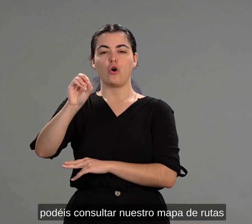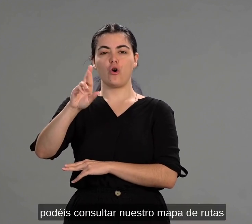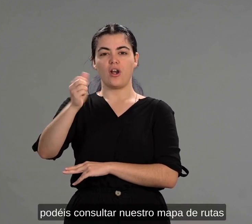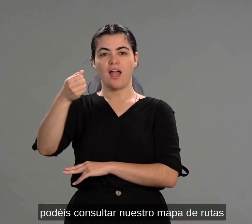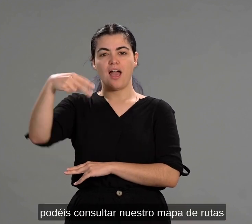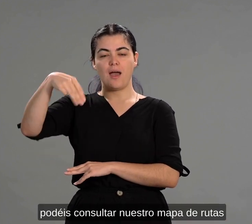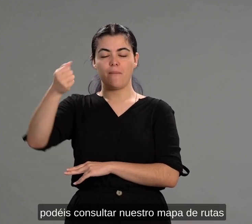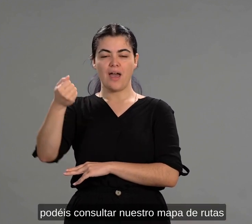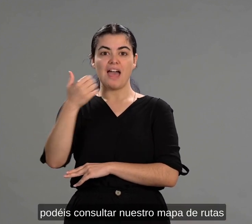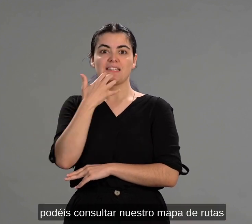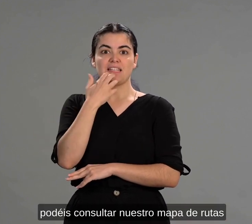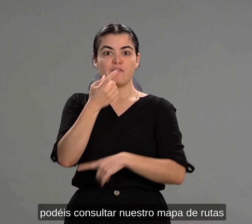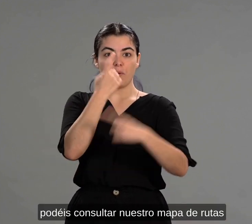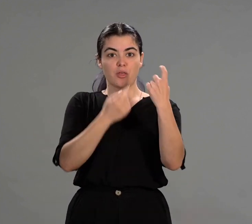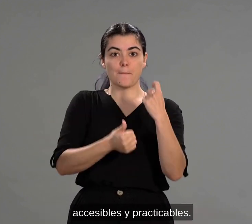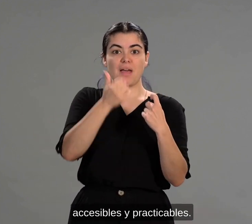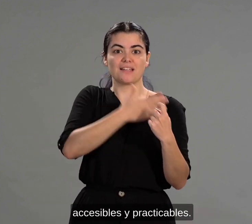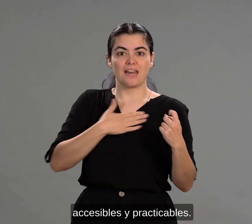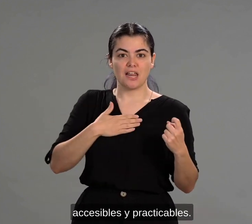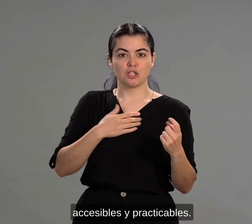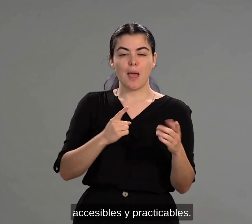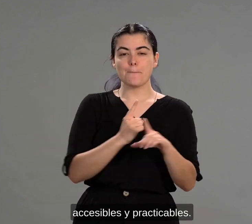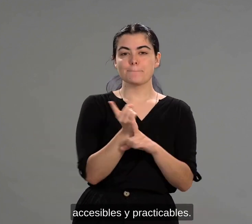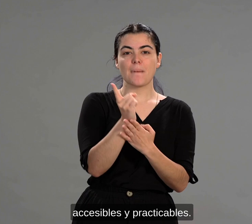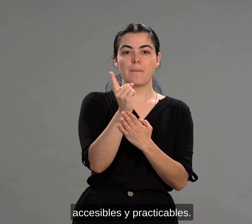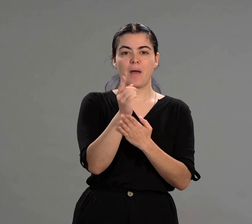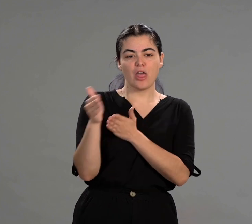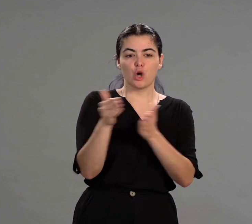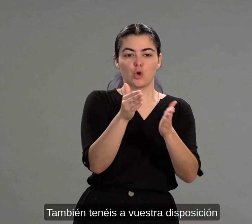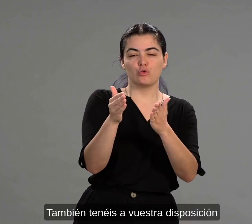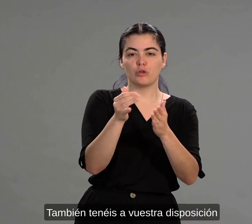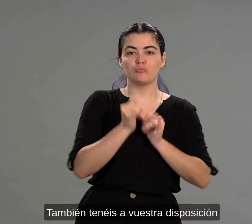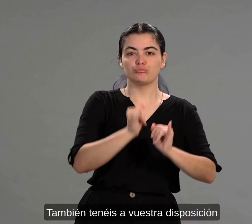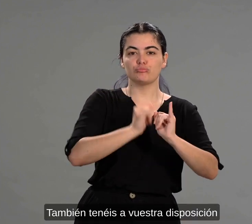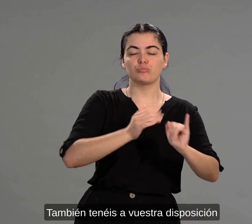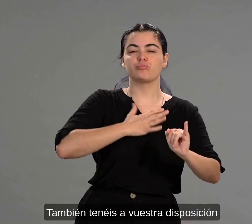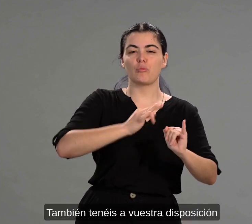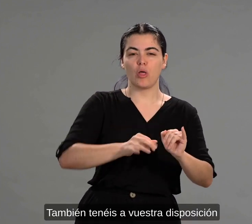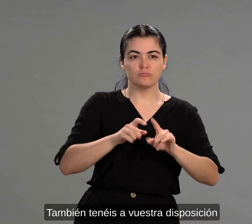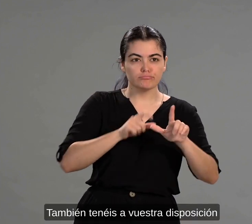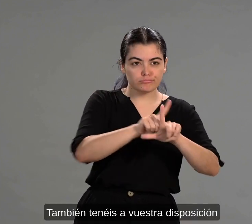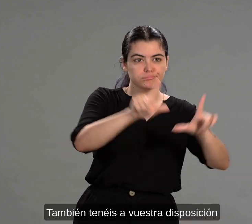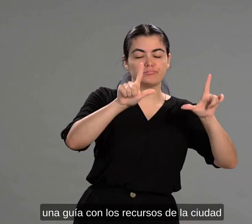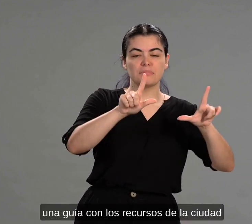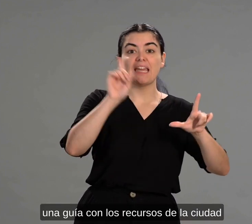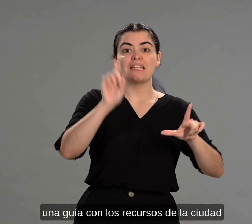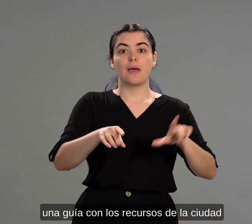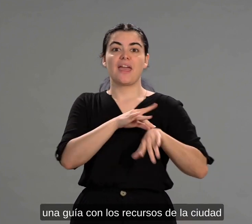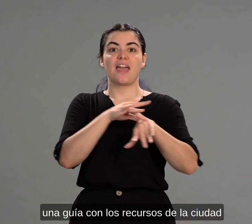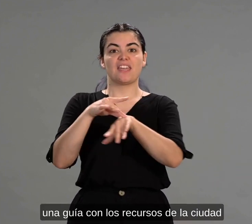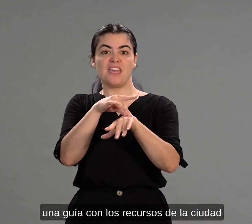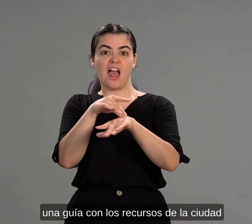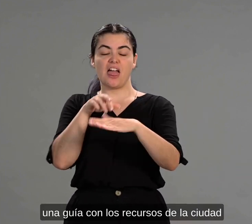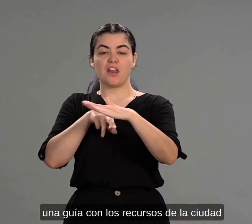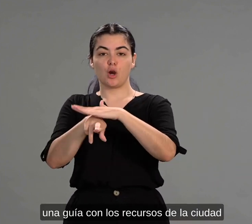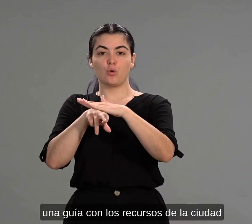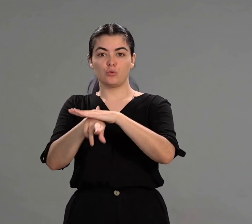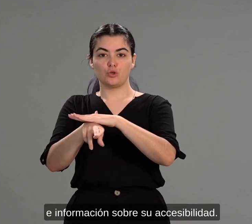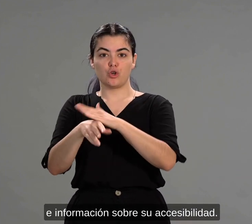podéis consultar nuestro mapa de rutas accesibles y practicables. También tenéis a vuestra disposición una guía con los recursos de la ciudad e